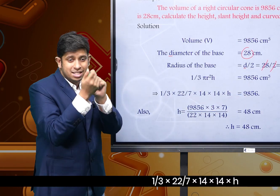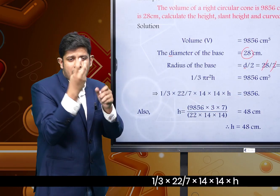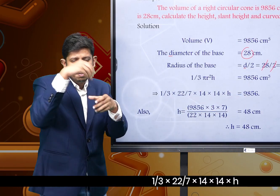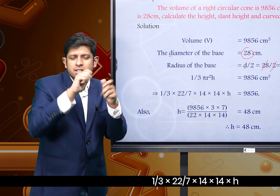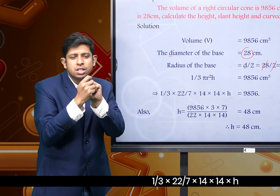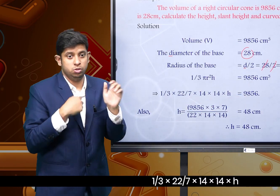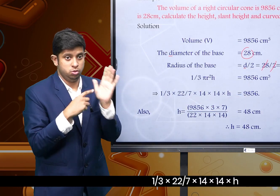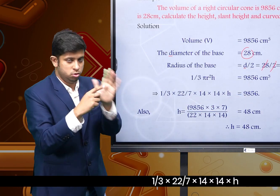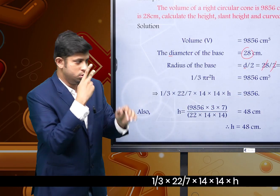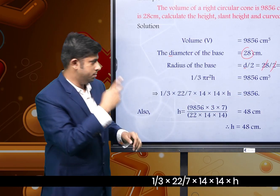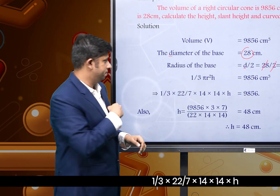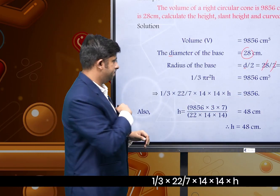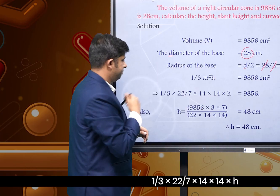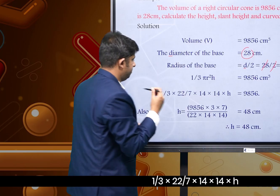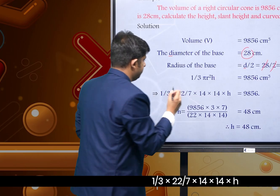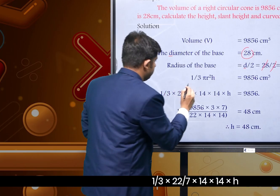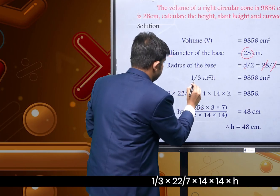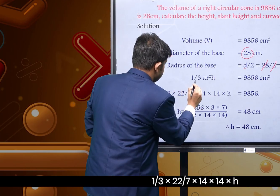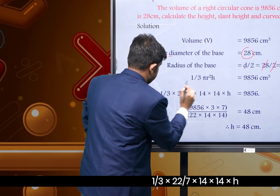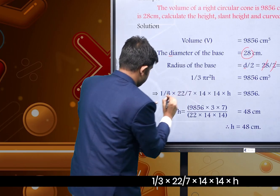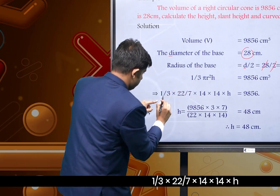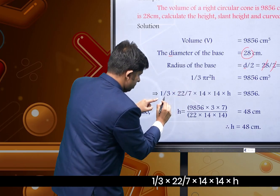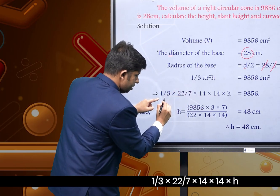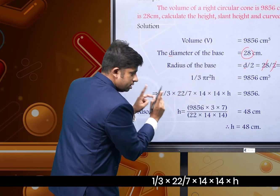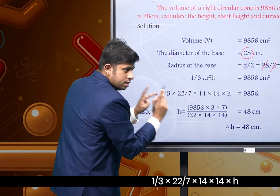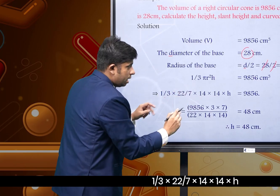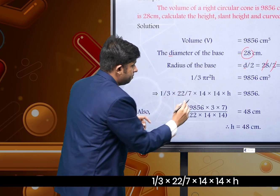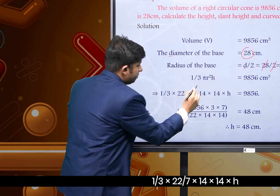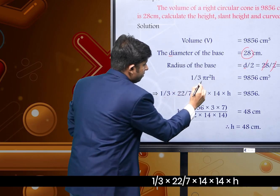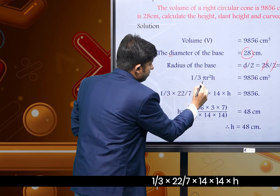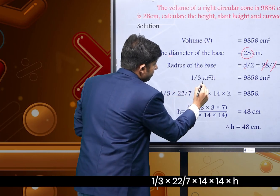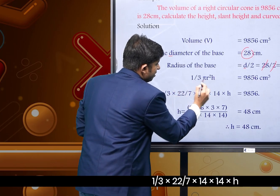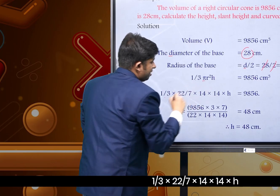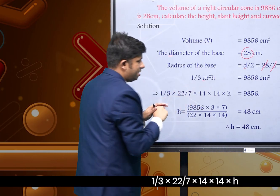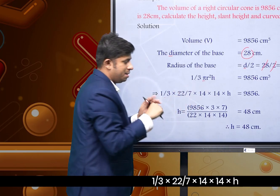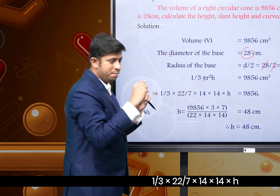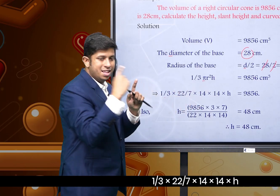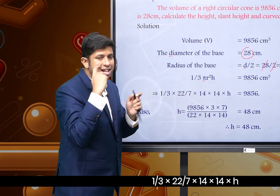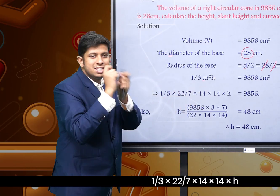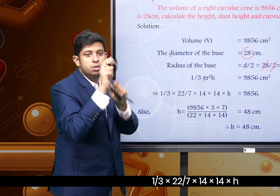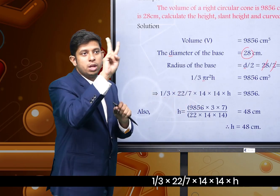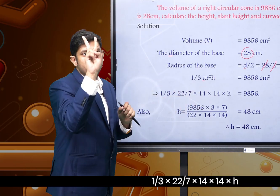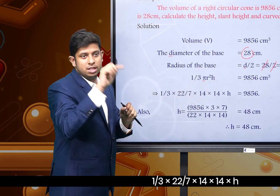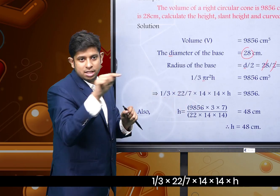बरोबर 1/3 गुणिले 22/7 गुणिले 14 गुणिले 14 गुणिले h